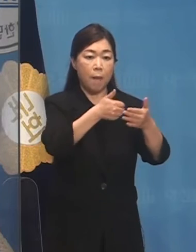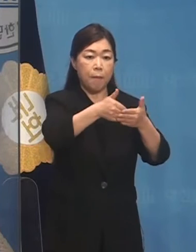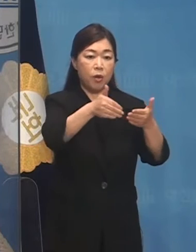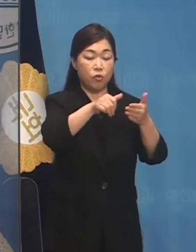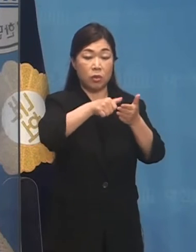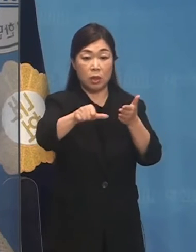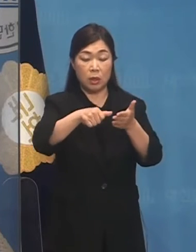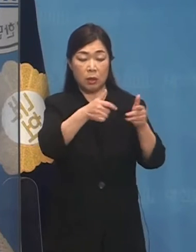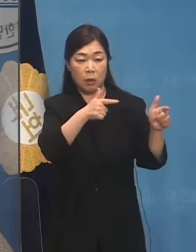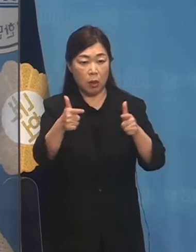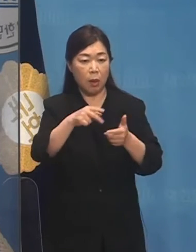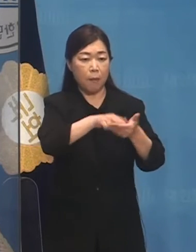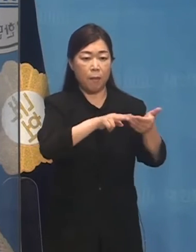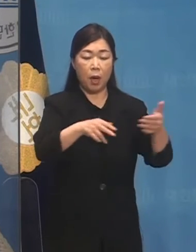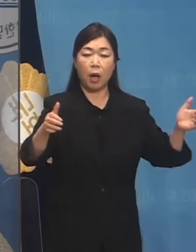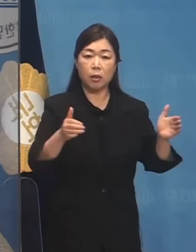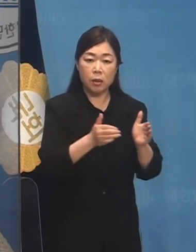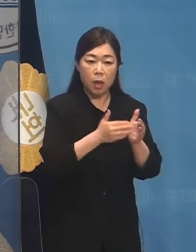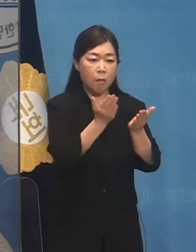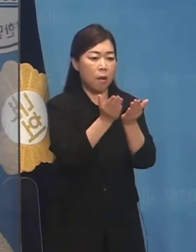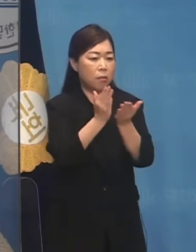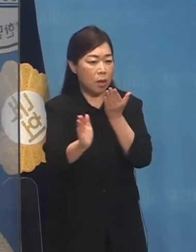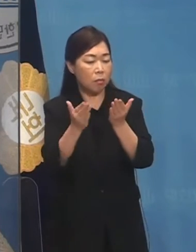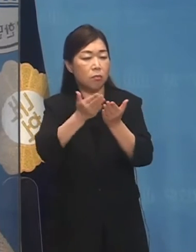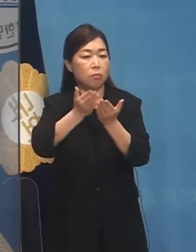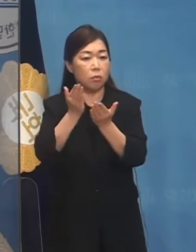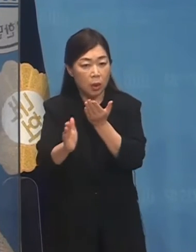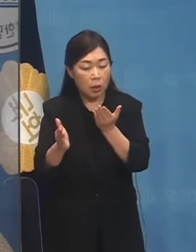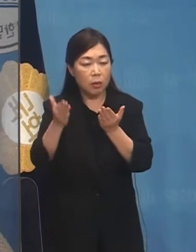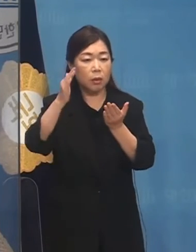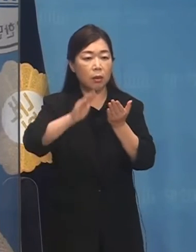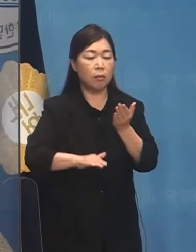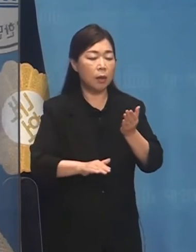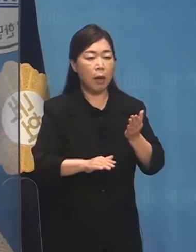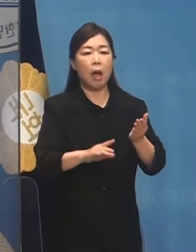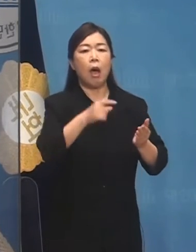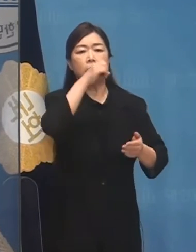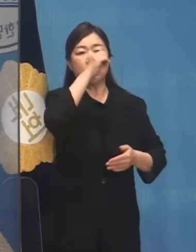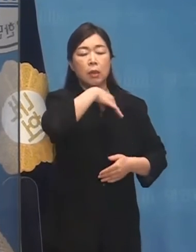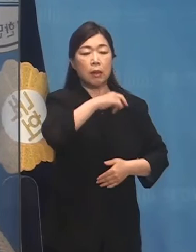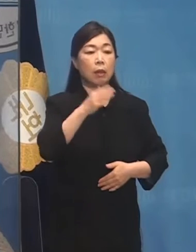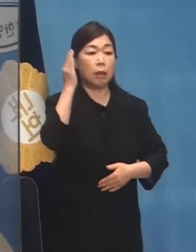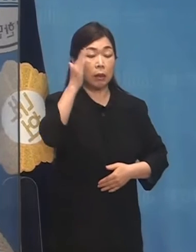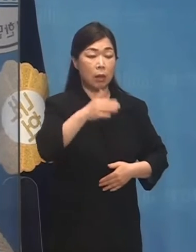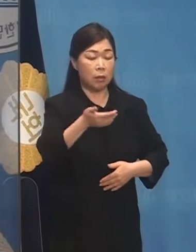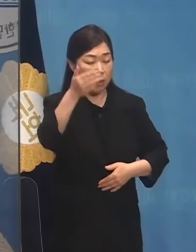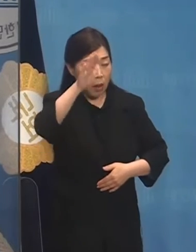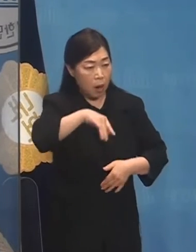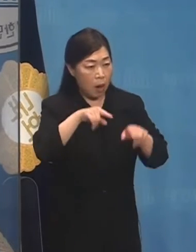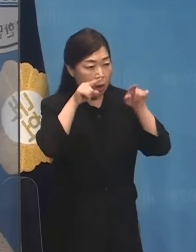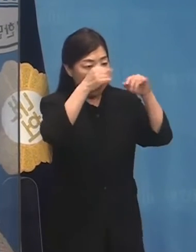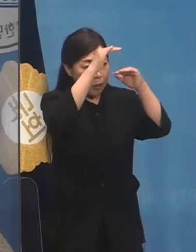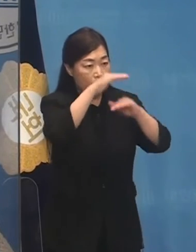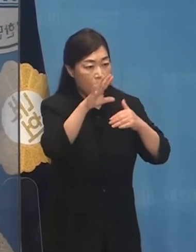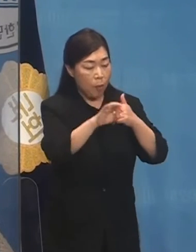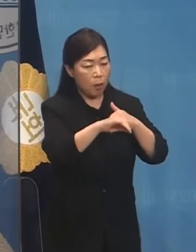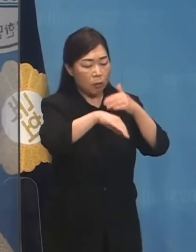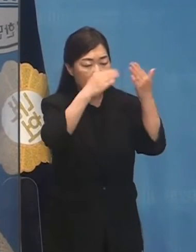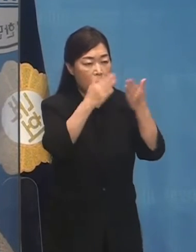이해 충돌까지 아니면 말고식의 문제 제기가 아니라 모두 합리적 의심이 가능한